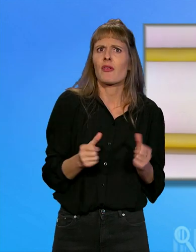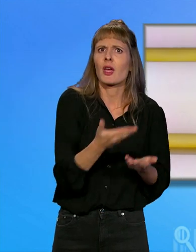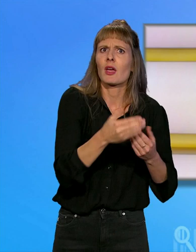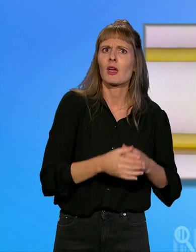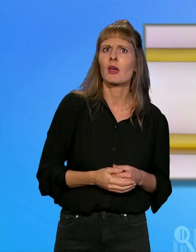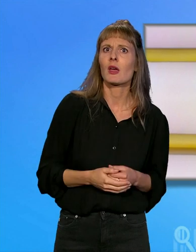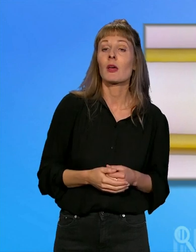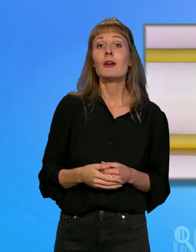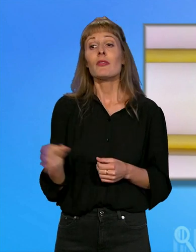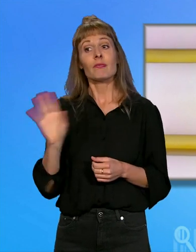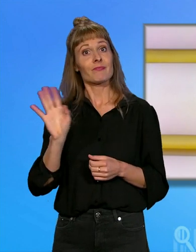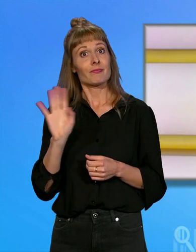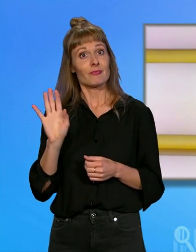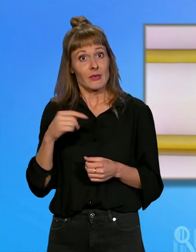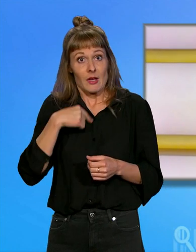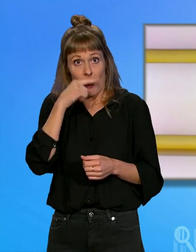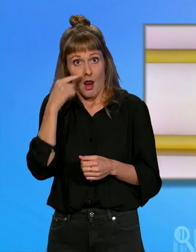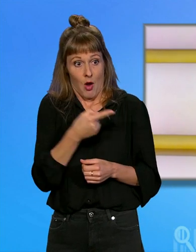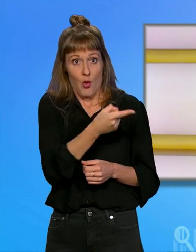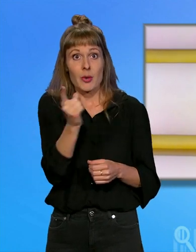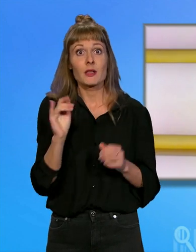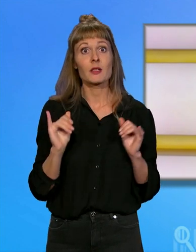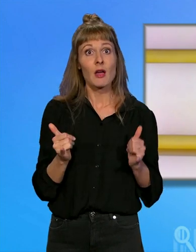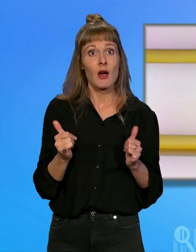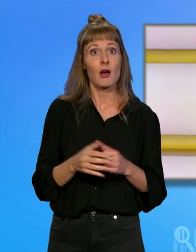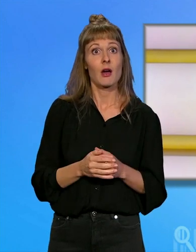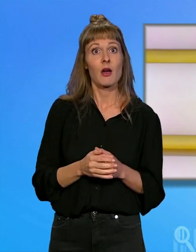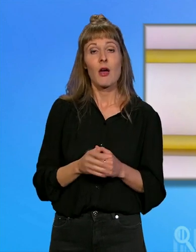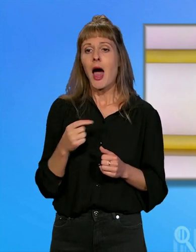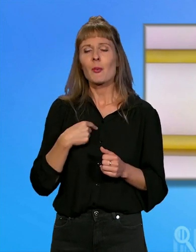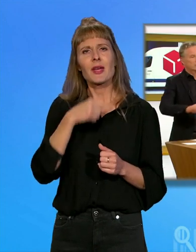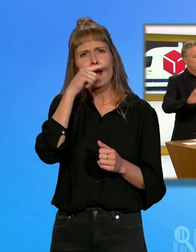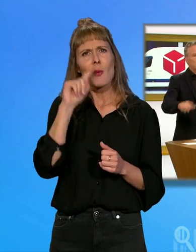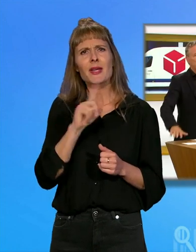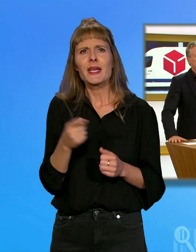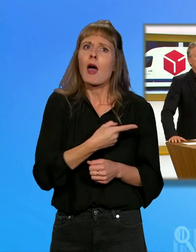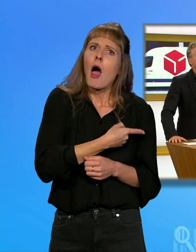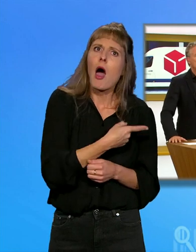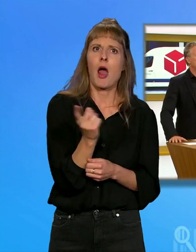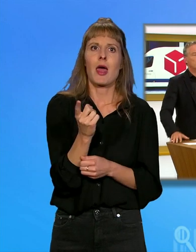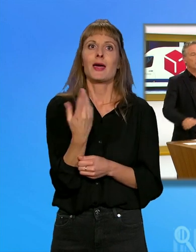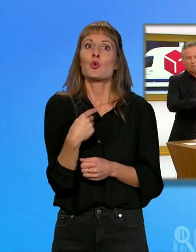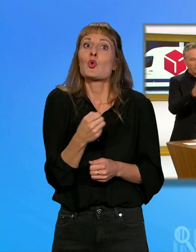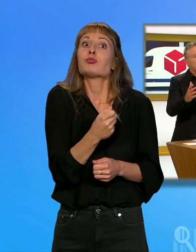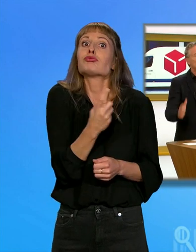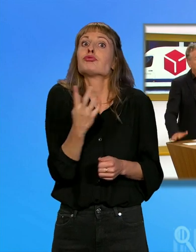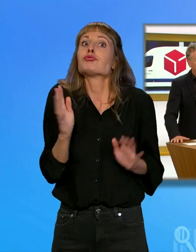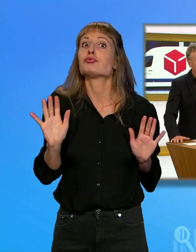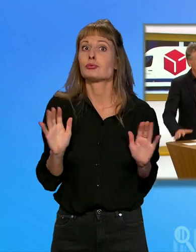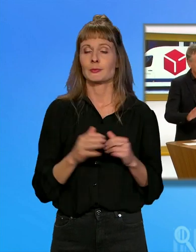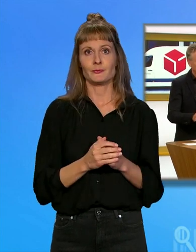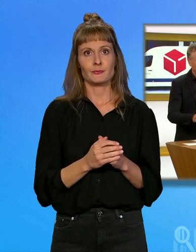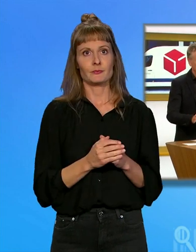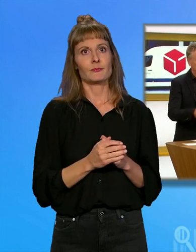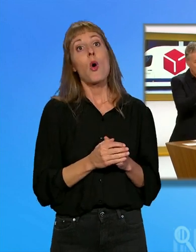aber auch, und davon bin ich überzeugt, dass es auch Einzelfälle sind und nicht pauschal für alle DPD-Fahrer der Fall ist. Selbst wenn es nur wenig wäre,